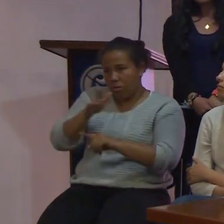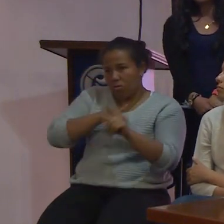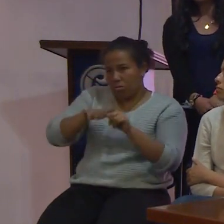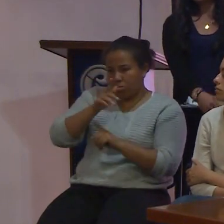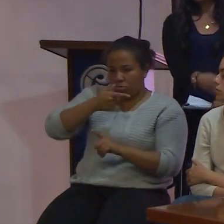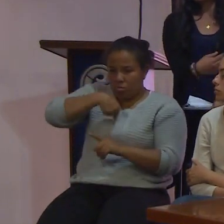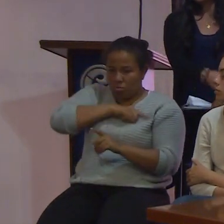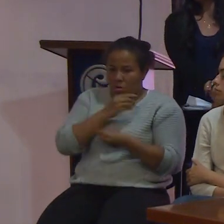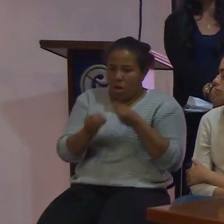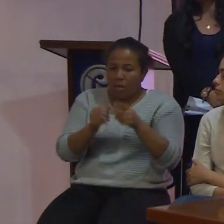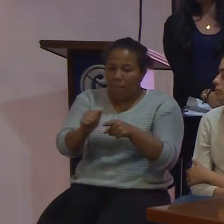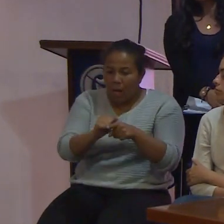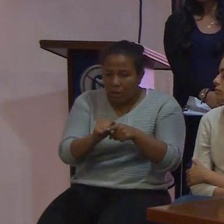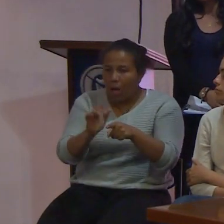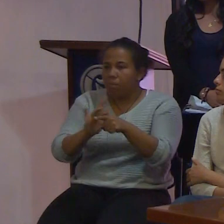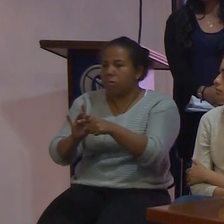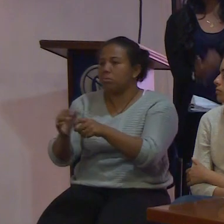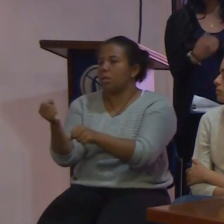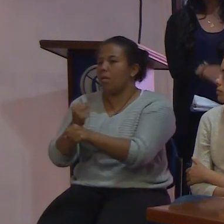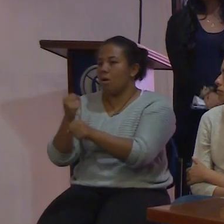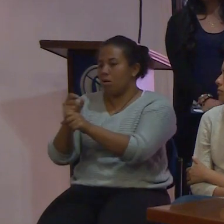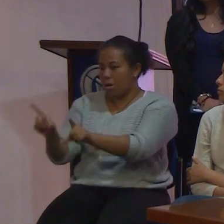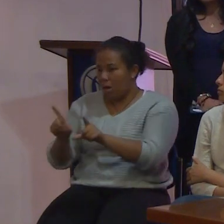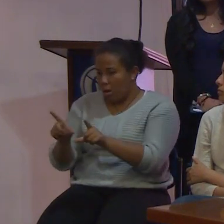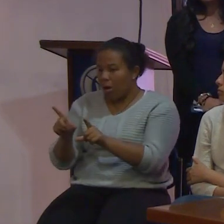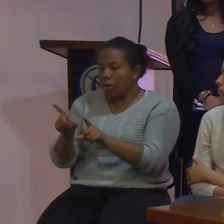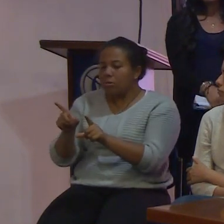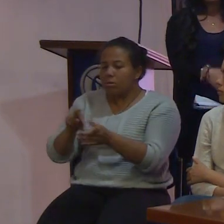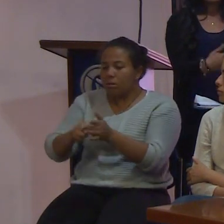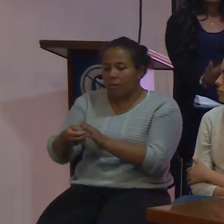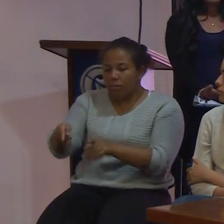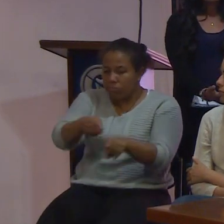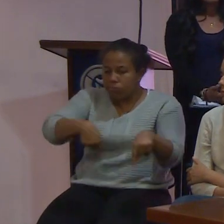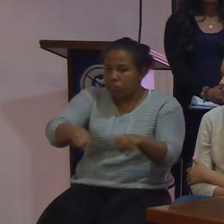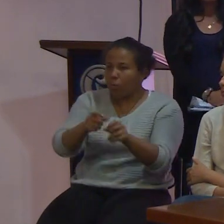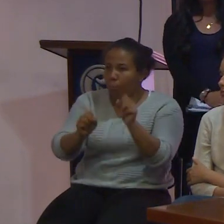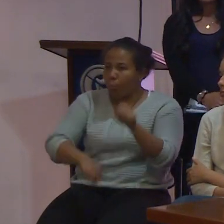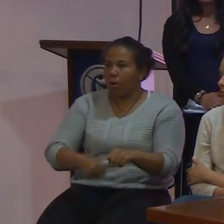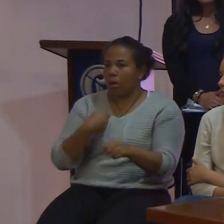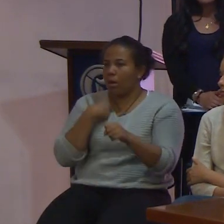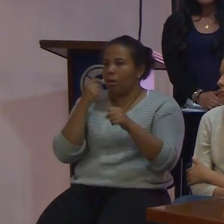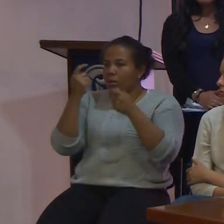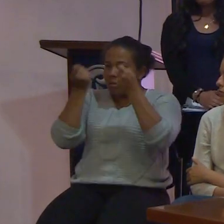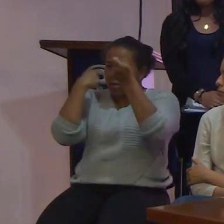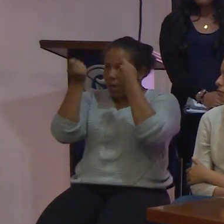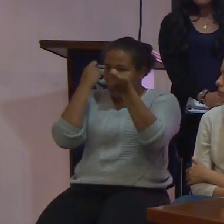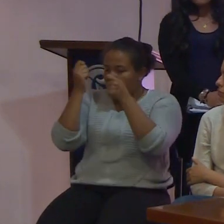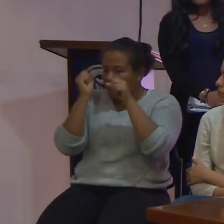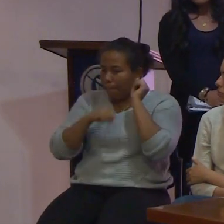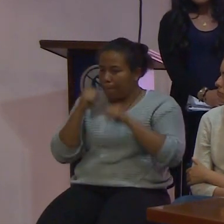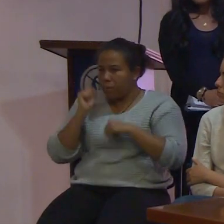nuestras prácticas y nuestros trabajos de grado, pues que nos permitan diseñar estrategias que permitan